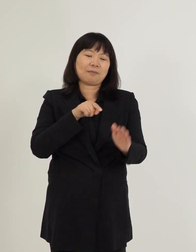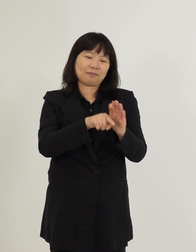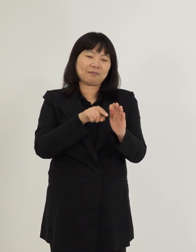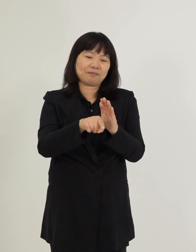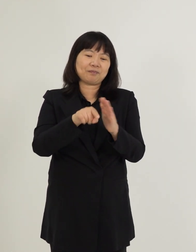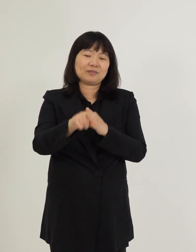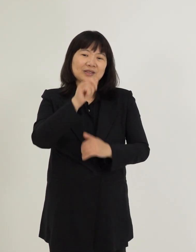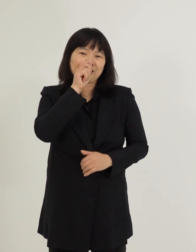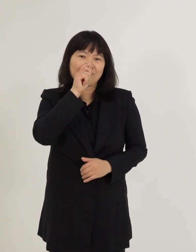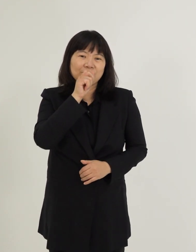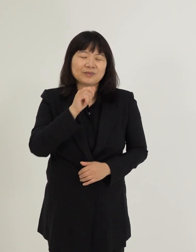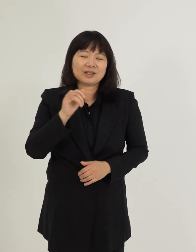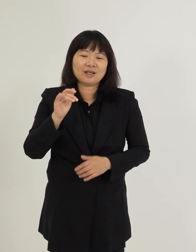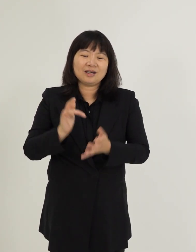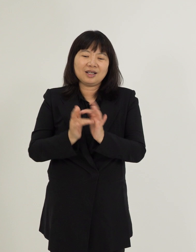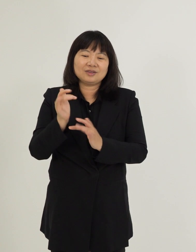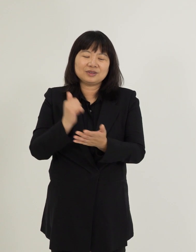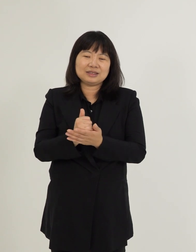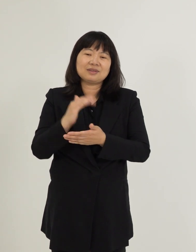이런 길일 것이다.